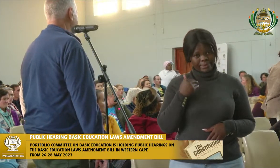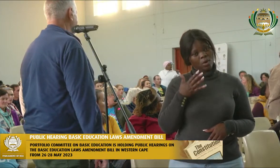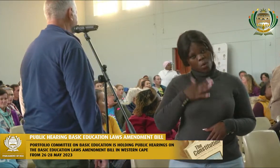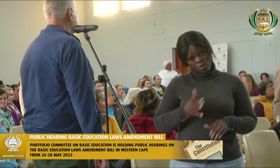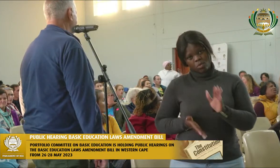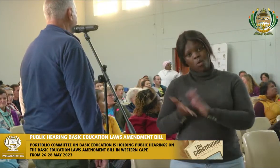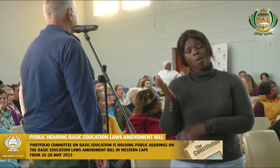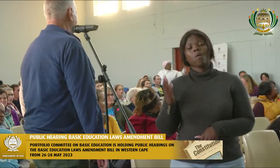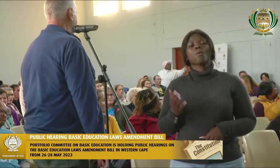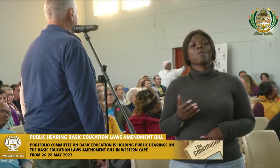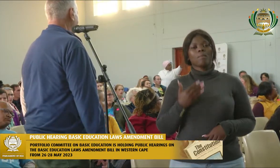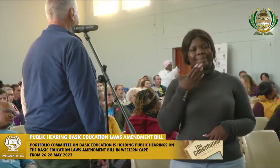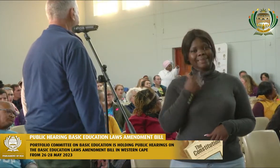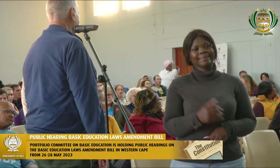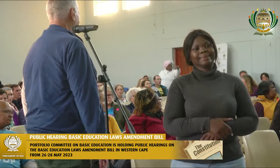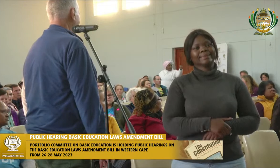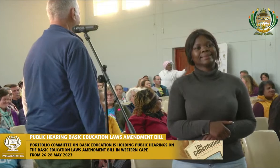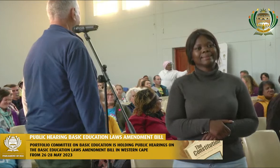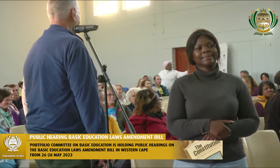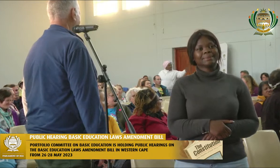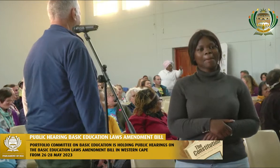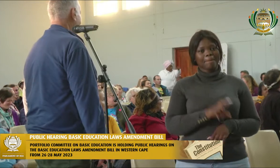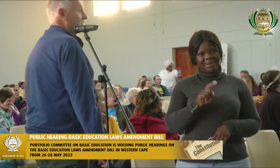Okay, now thank you, driver.